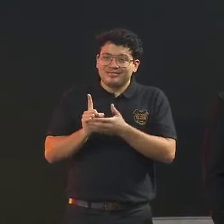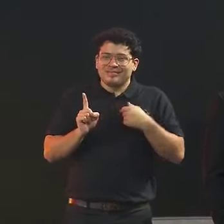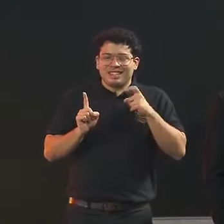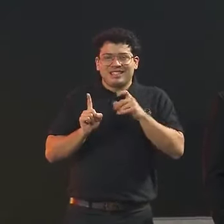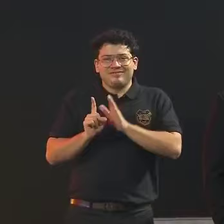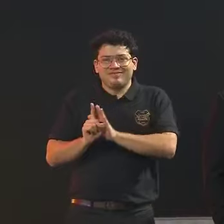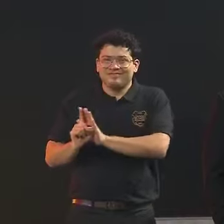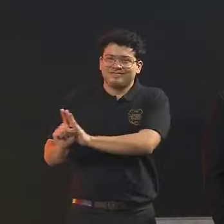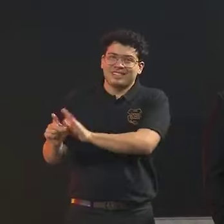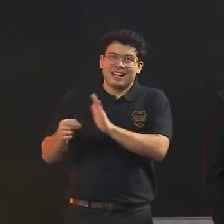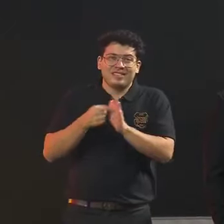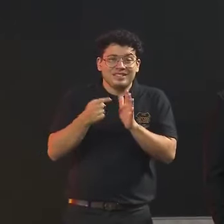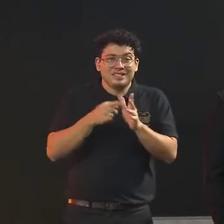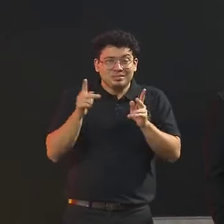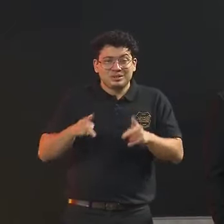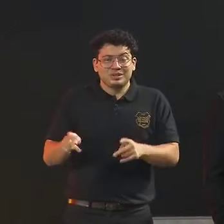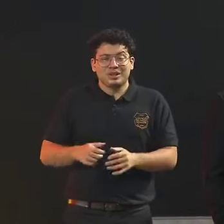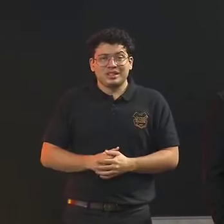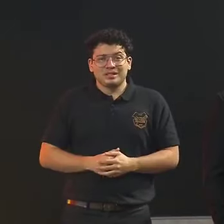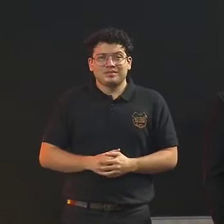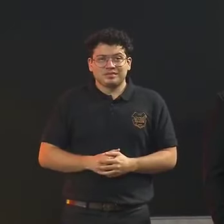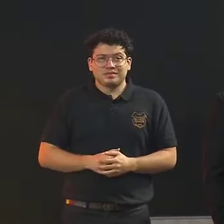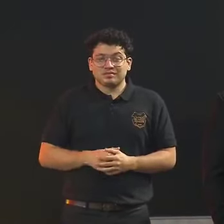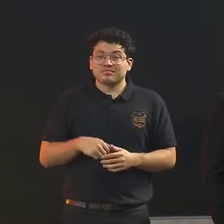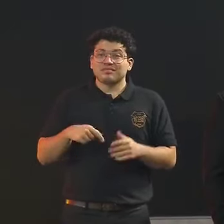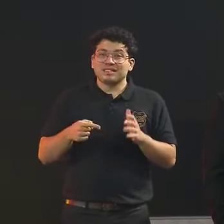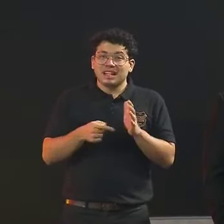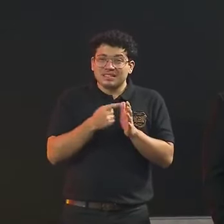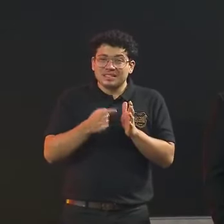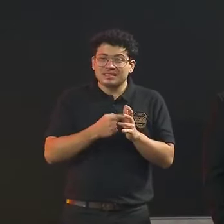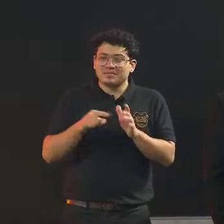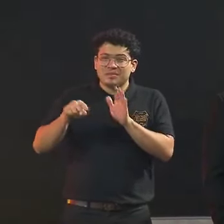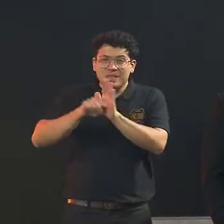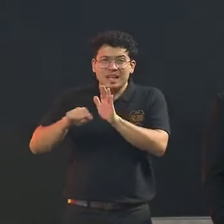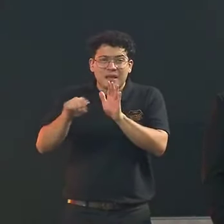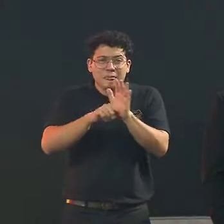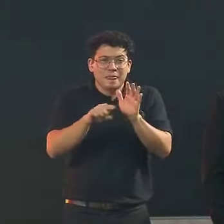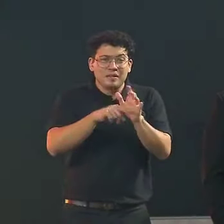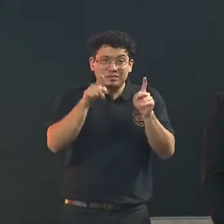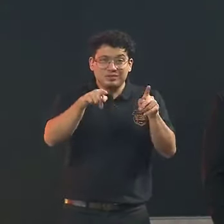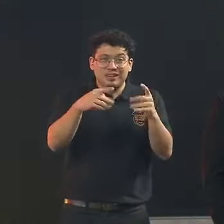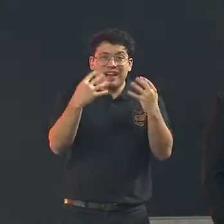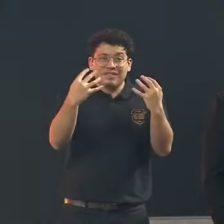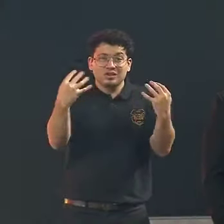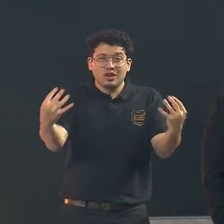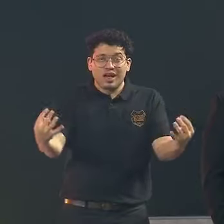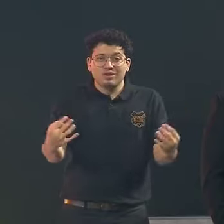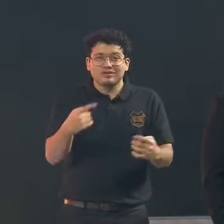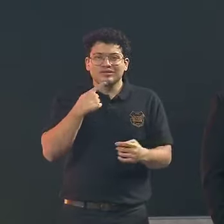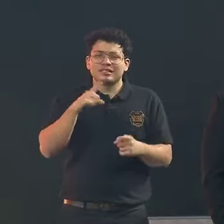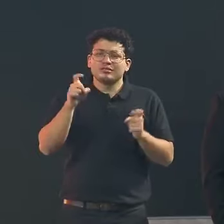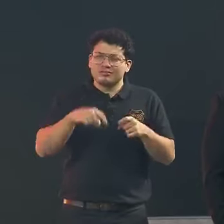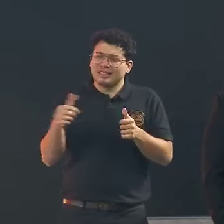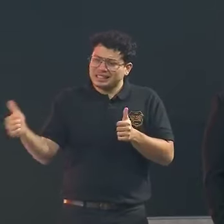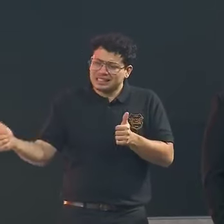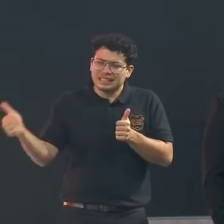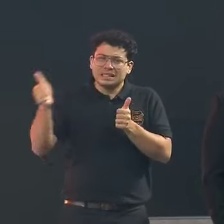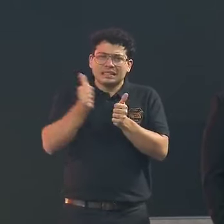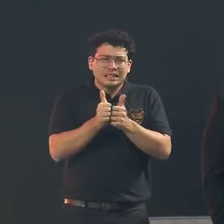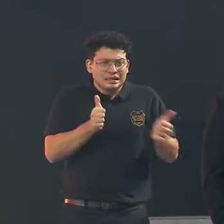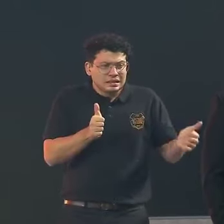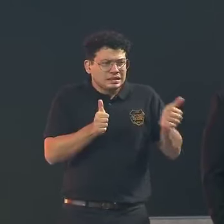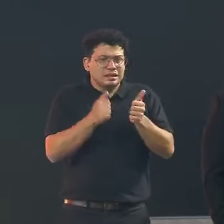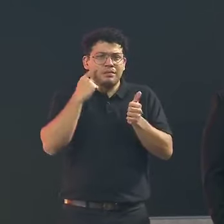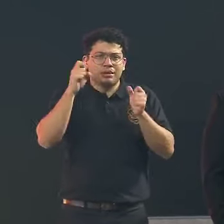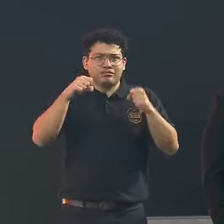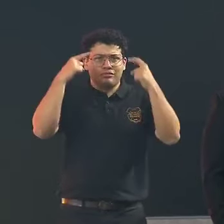equipo. Personas que, a pesar de la negativa de muchos aficionados, logramos acercar a la institución para lograr sus